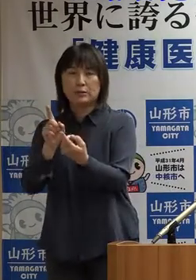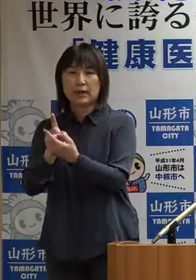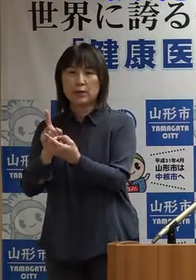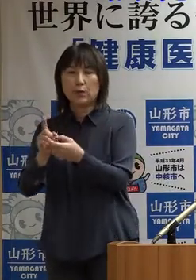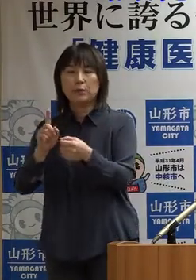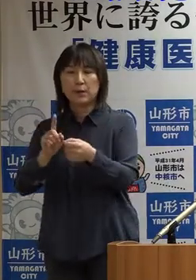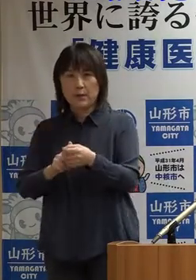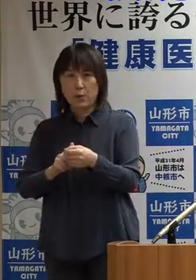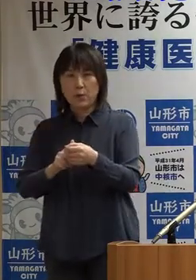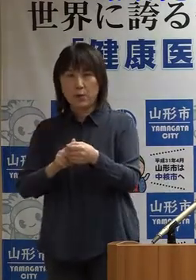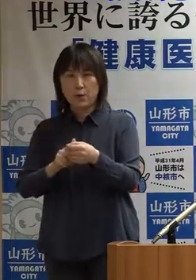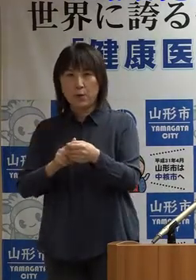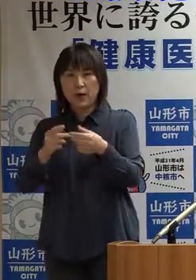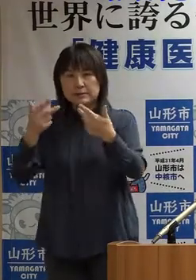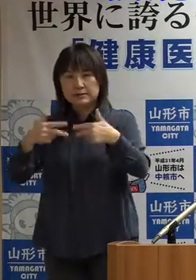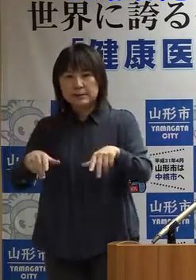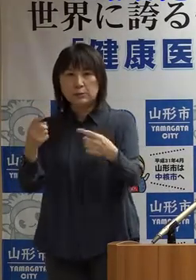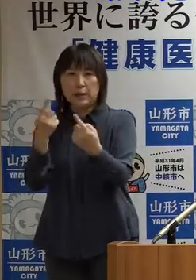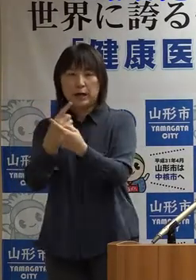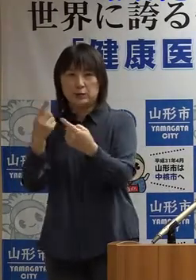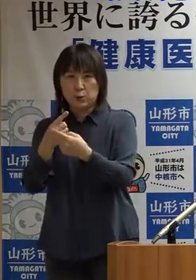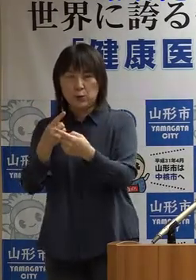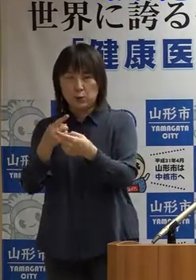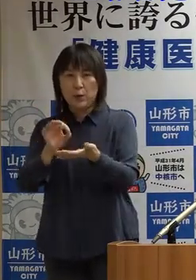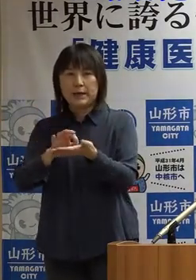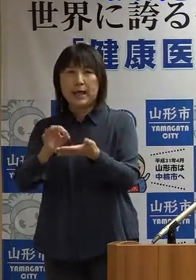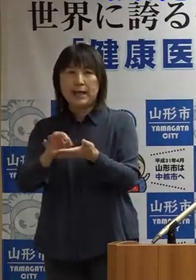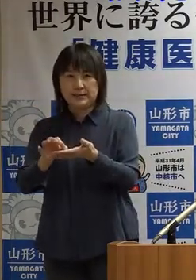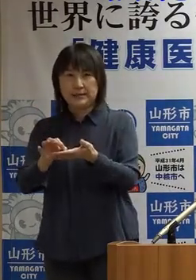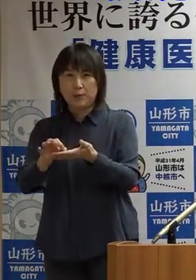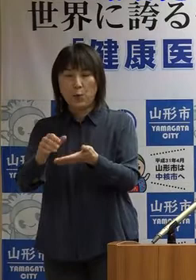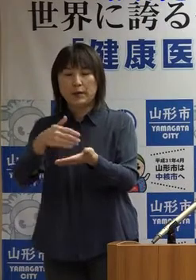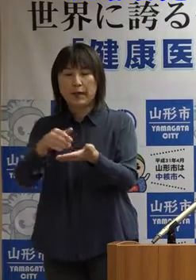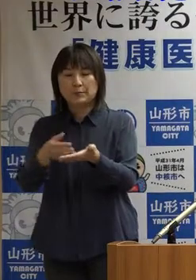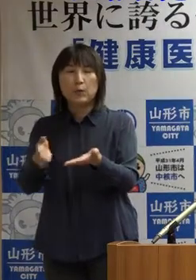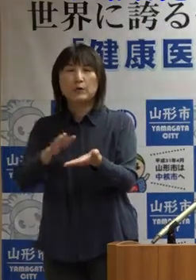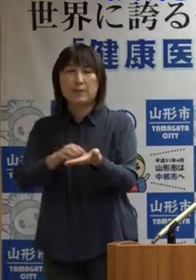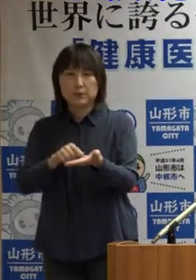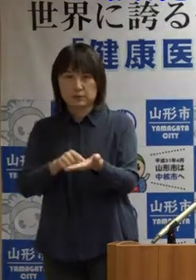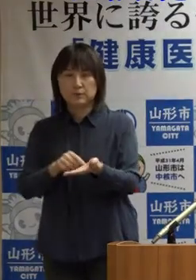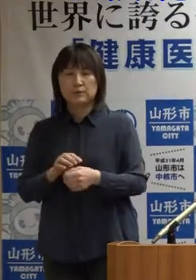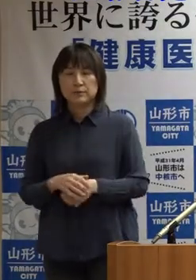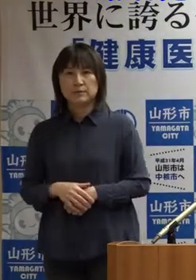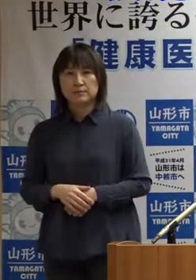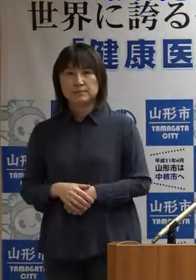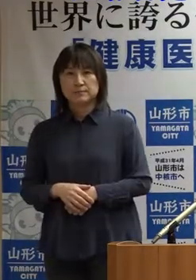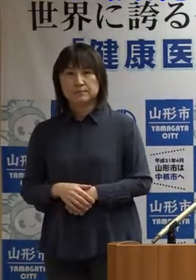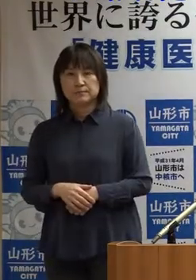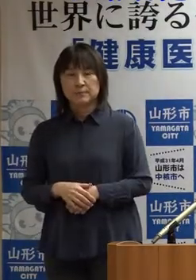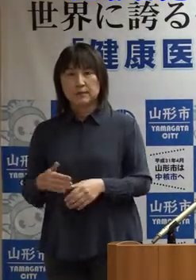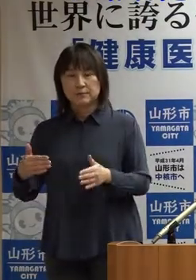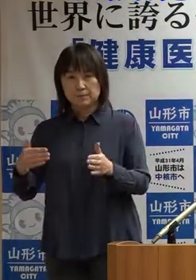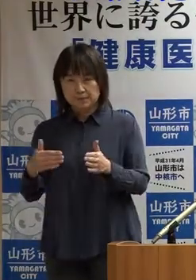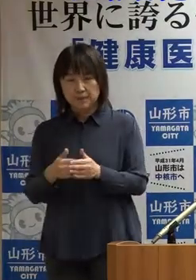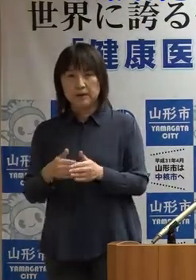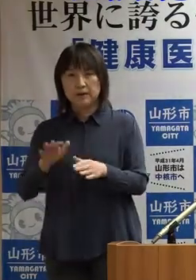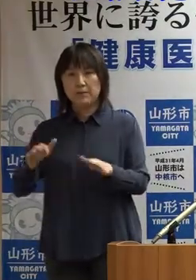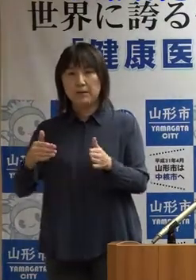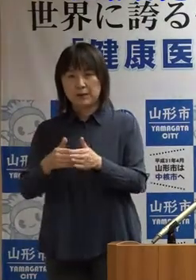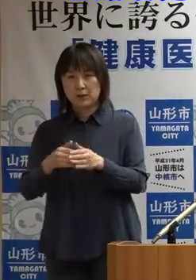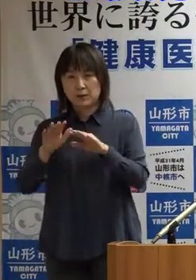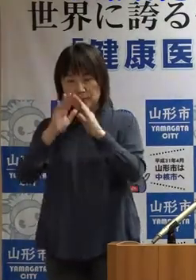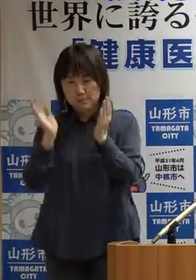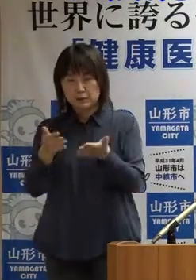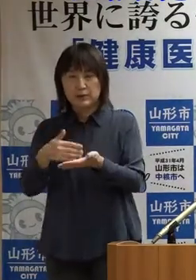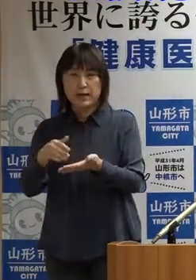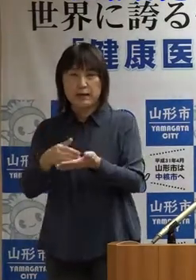するための電算システムの改修にかかる経費について所要の予算措置を講じます。以上により、この度の全